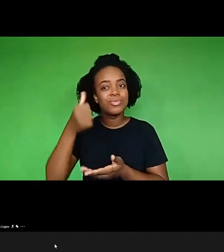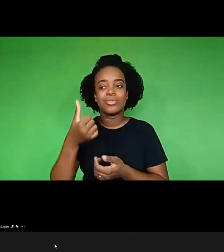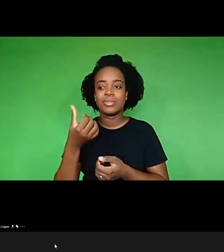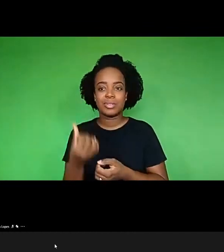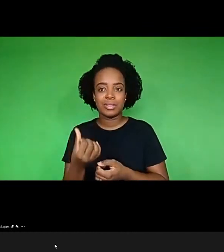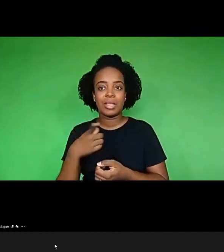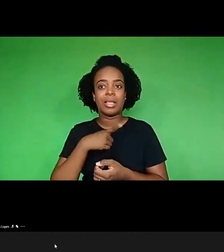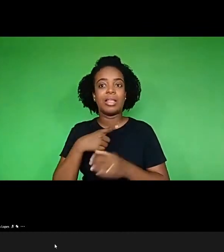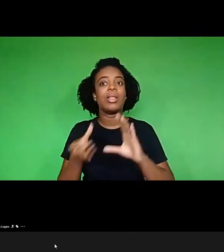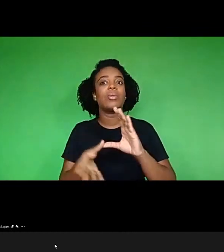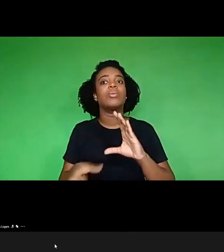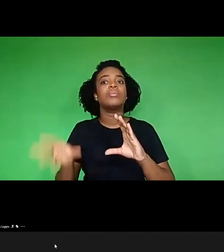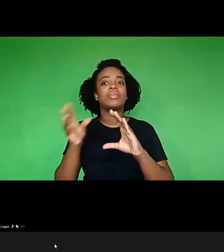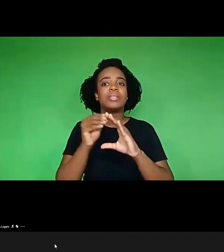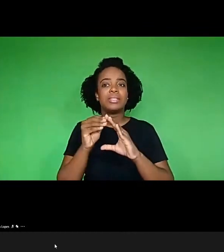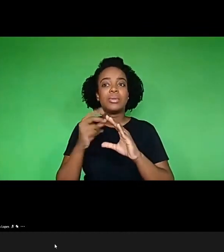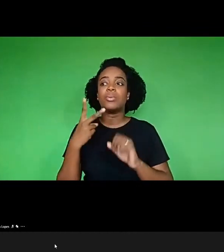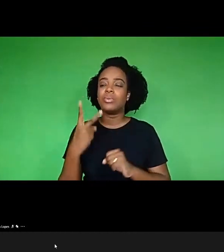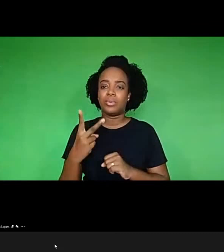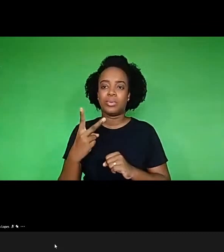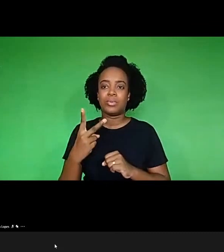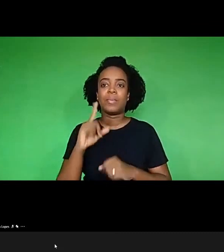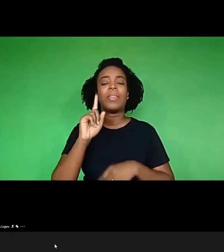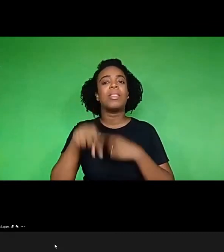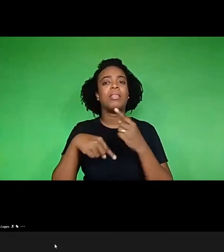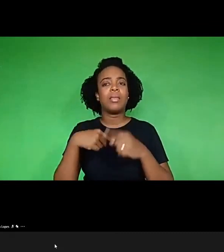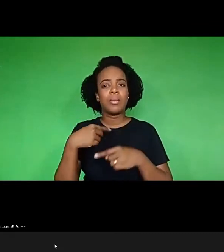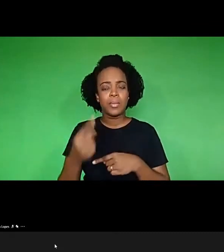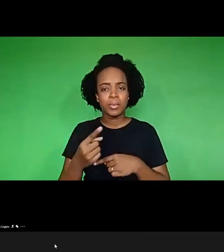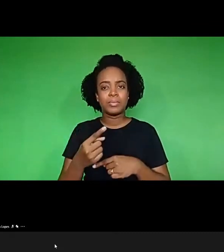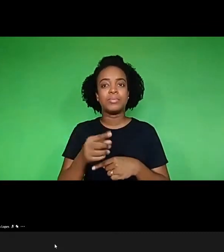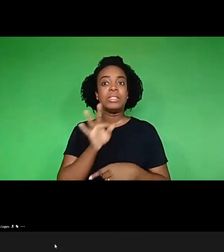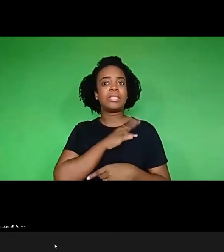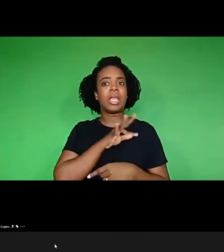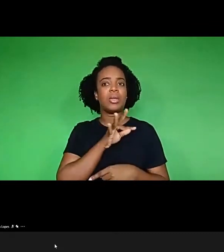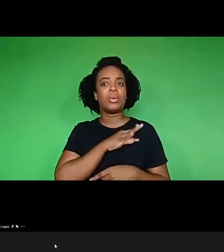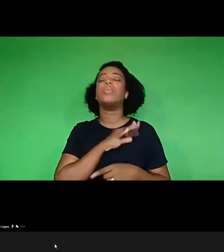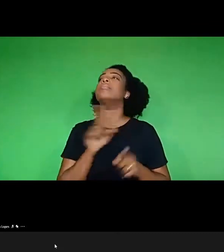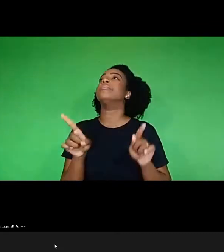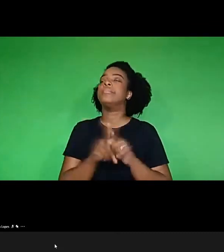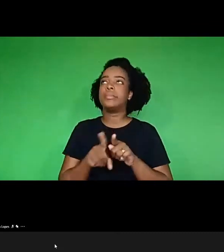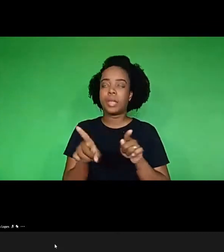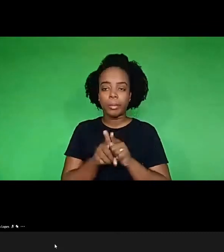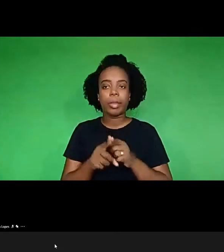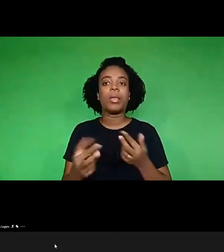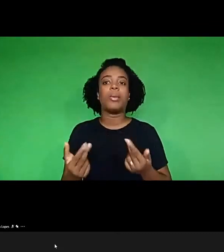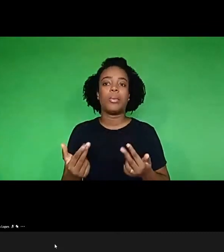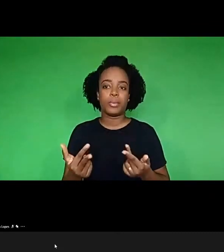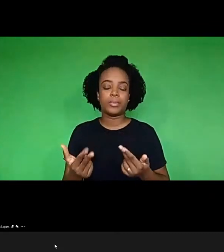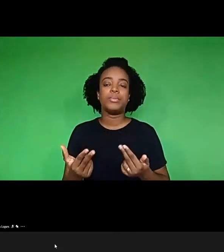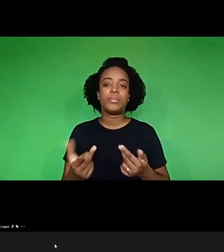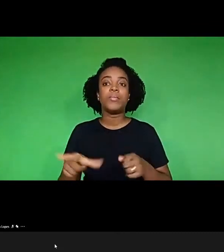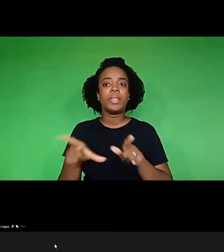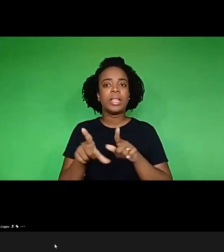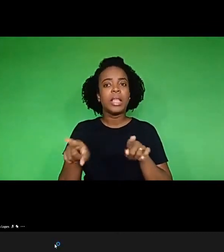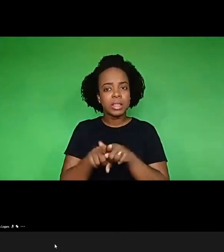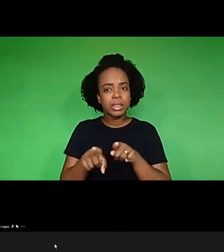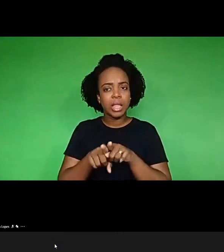isso vai se repetir para as turmas do subsequente também. Nós temos as turmas do subsequente de meio